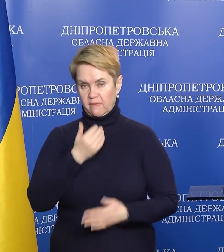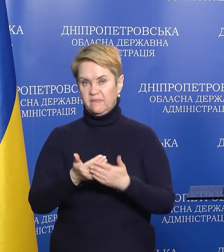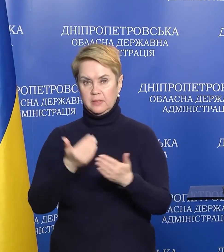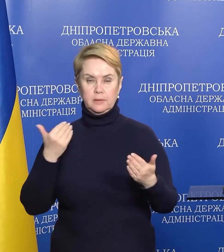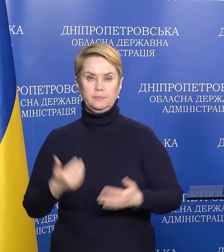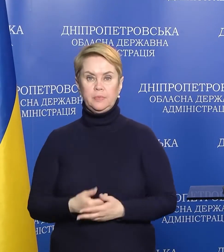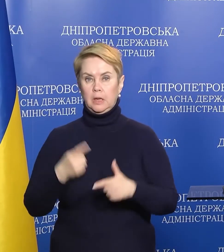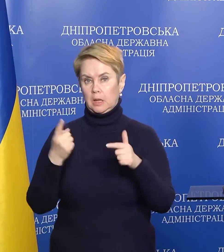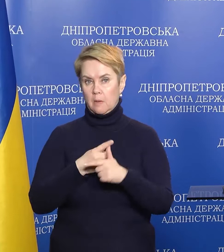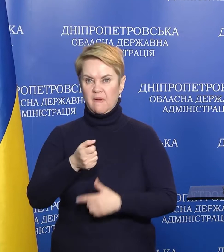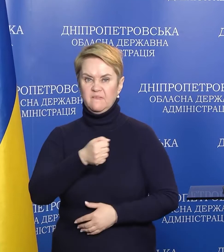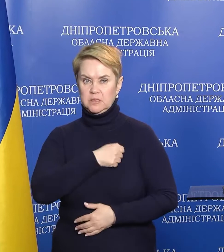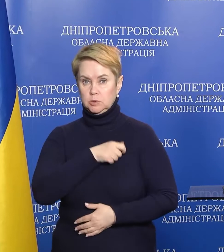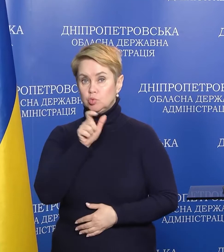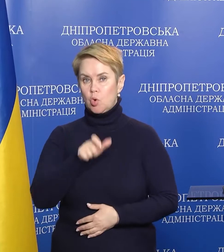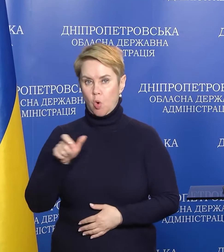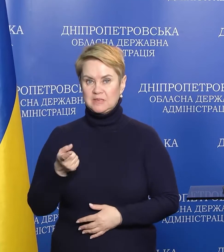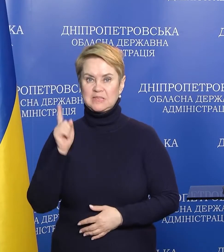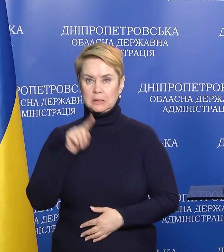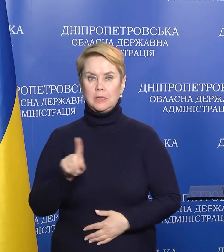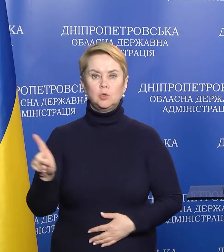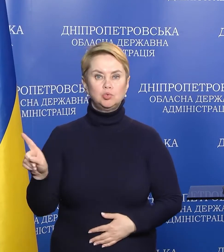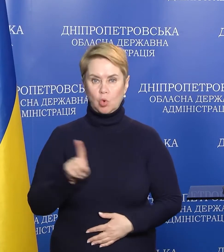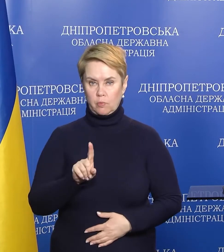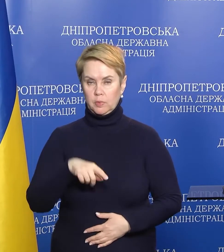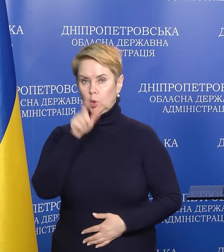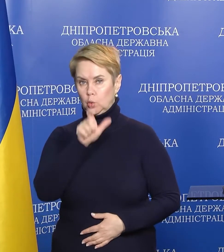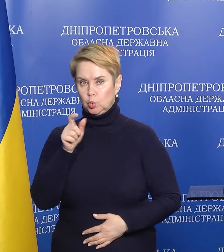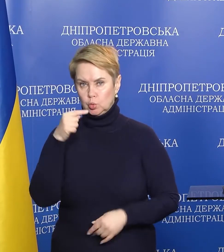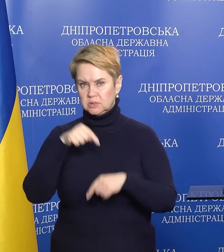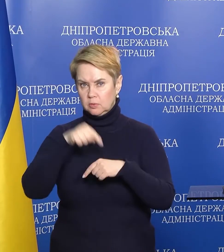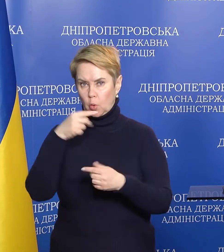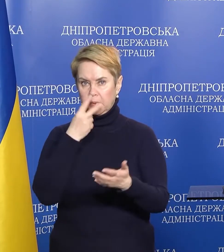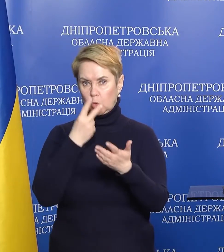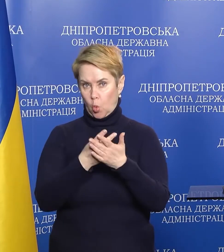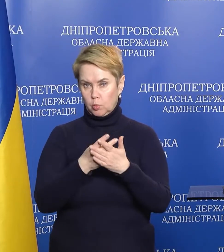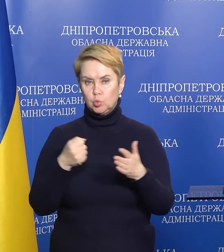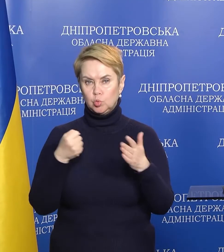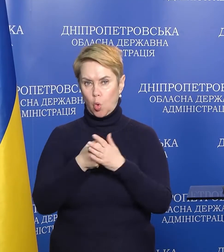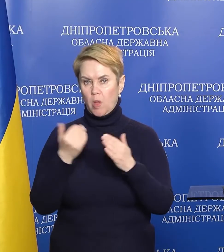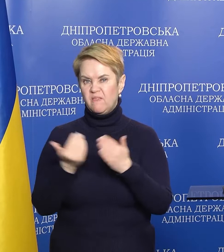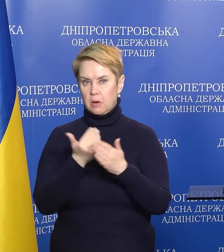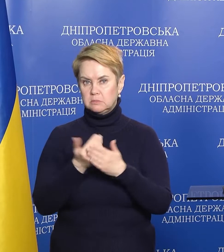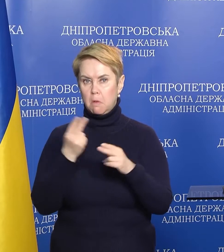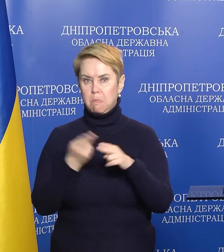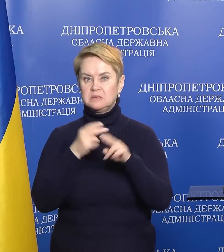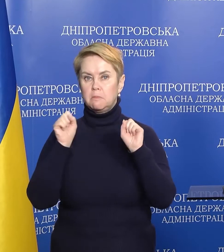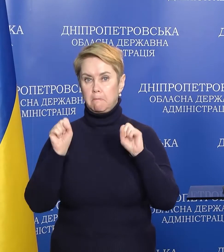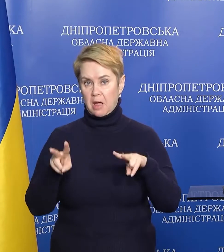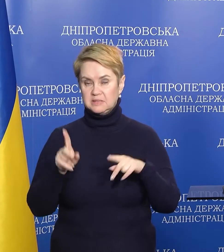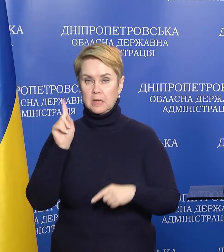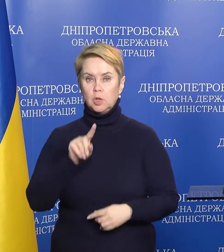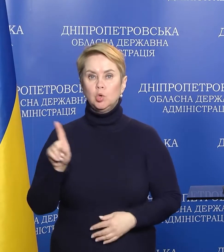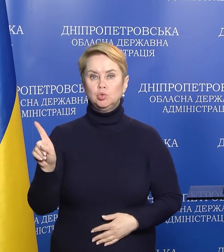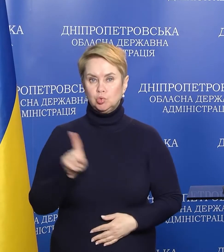від імені військових за те, що люди свідомо підходять до інформаційної безпеки,